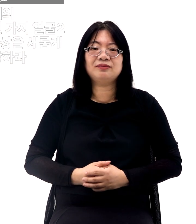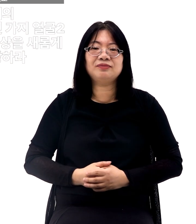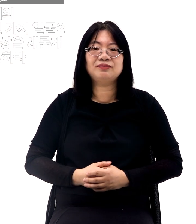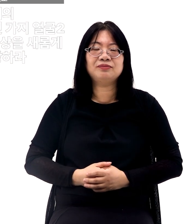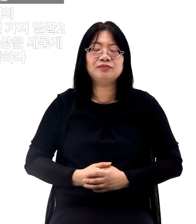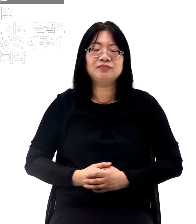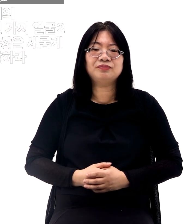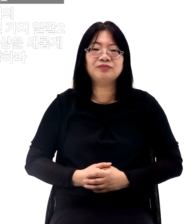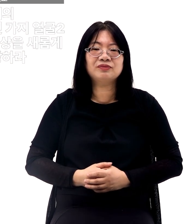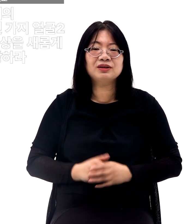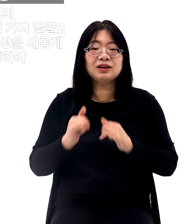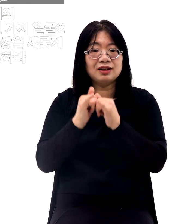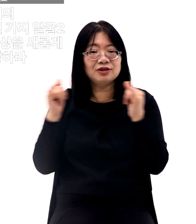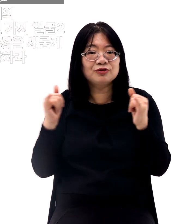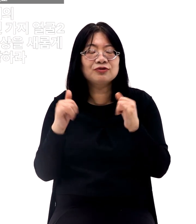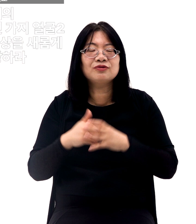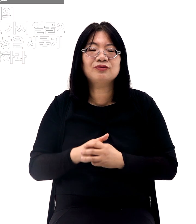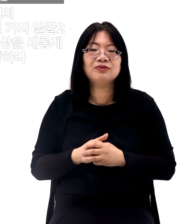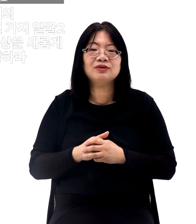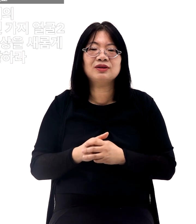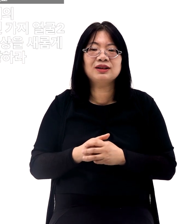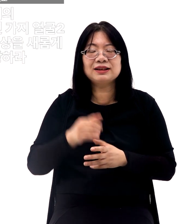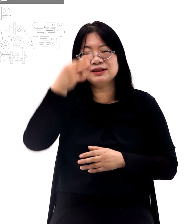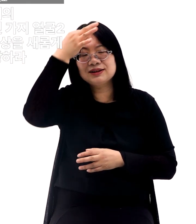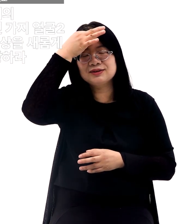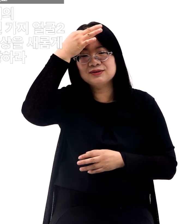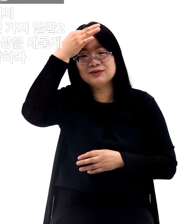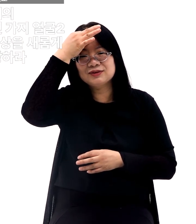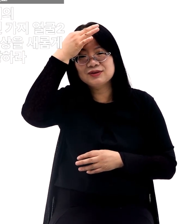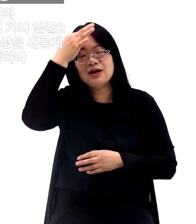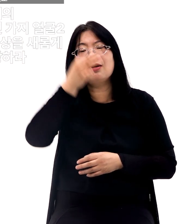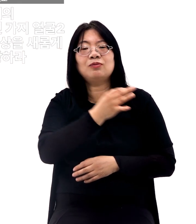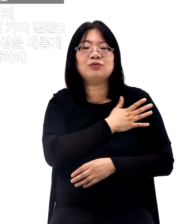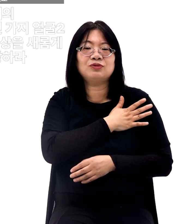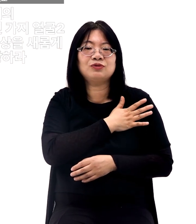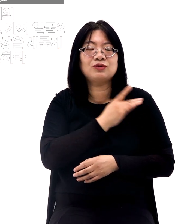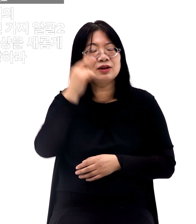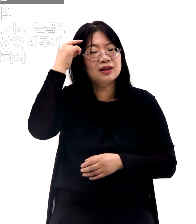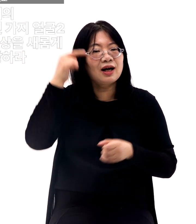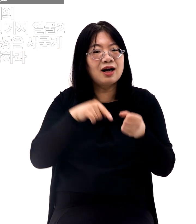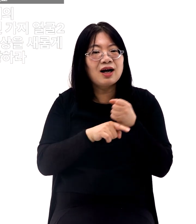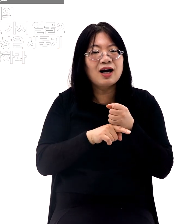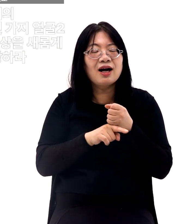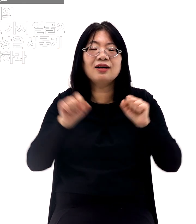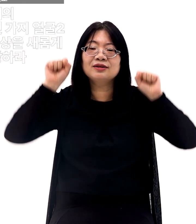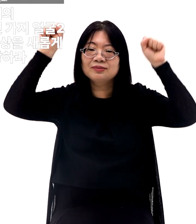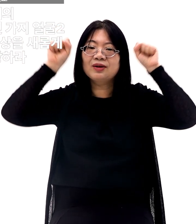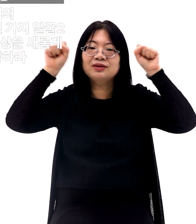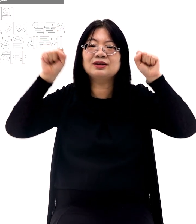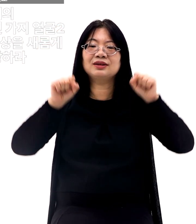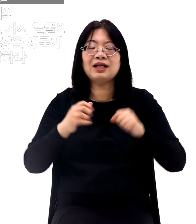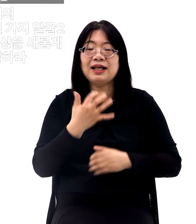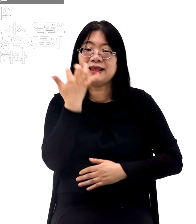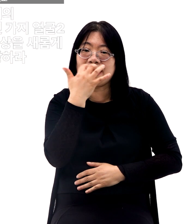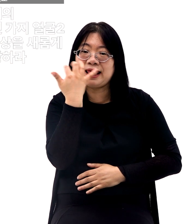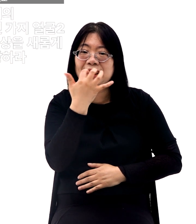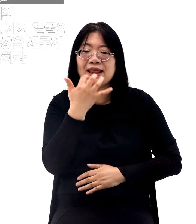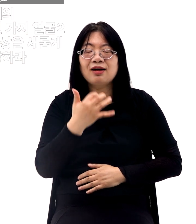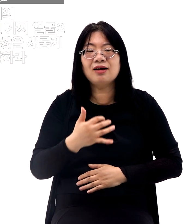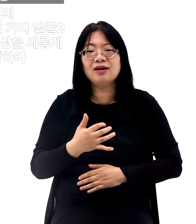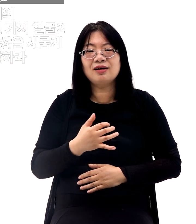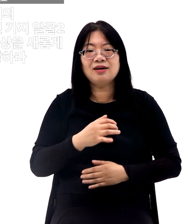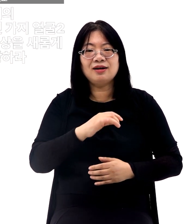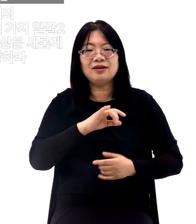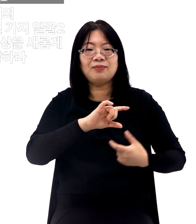이런 얘기를 합니다. 인류는 기술, 부, 과학, 스포츠, 섹스,